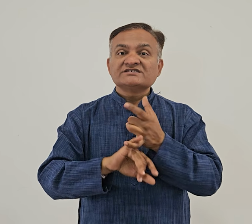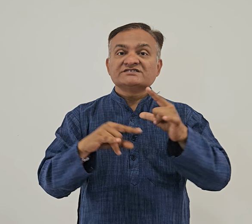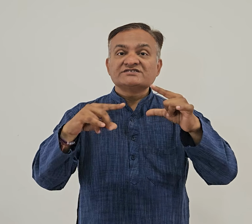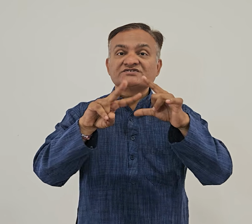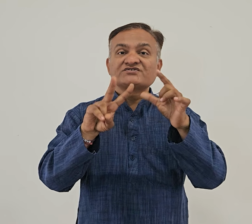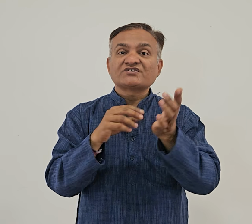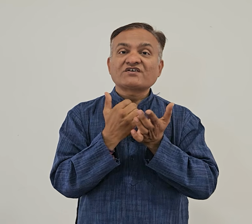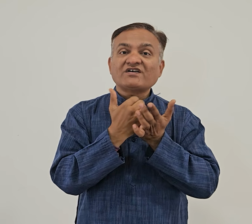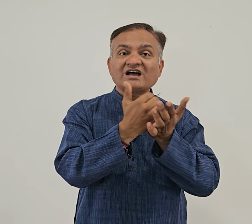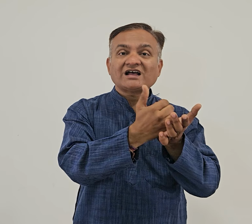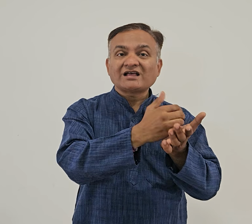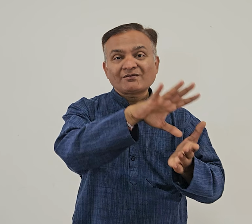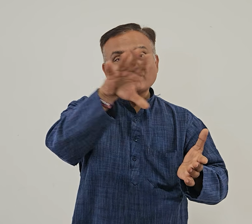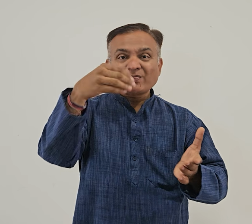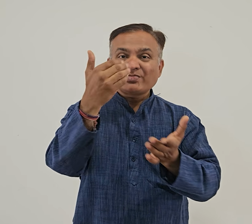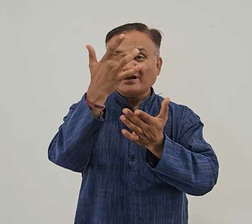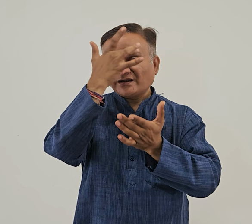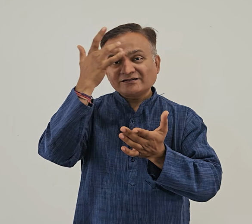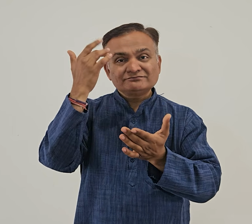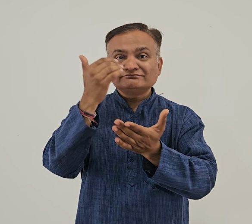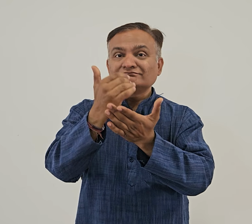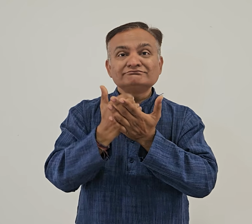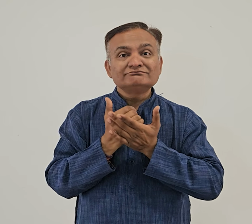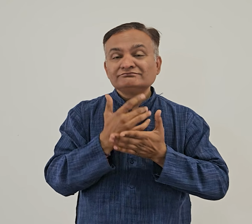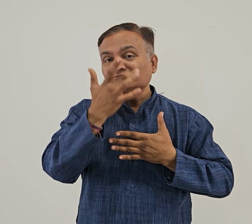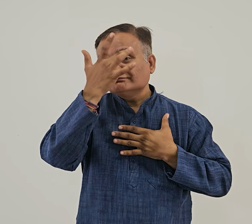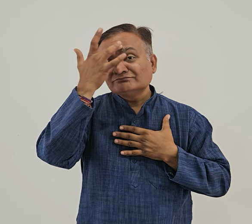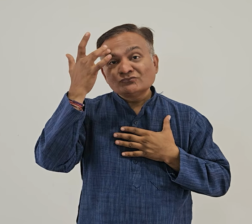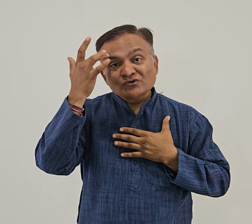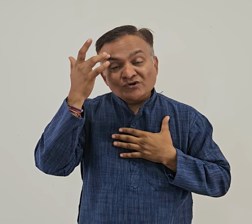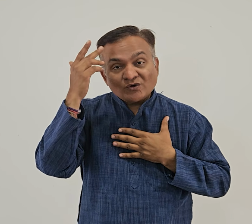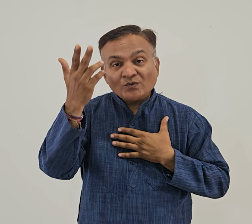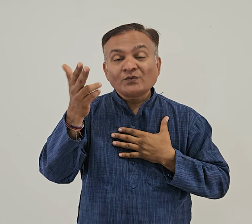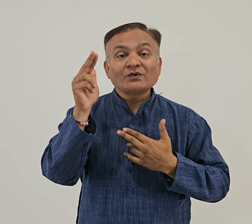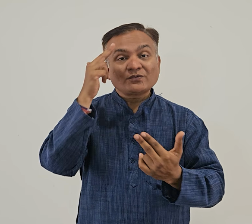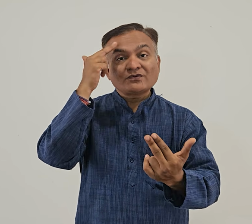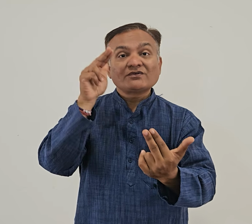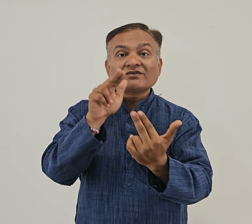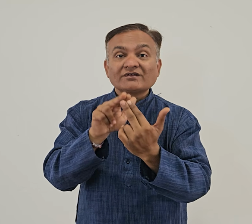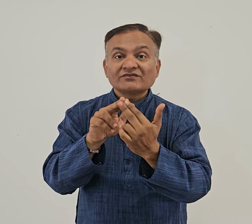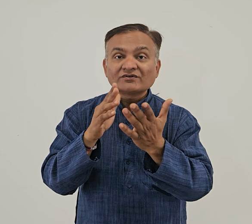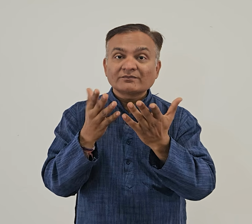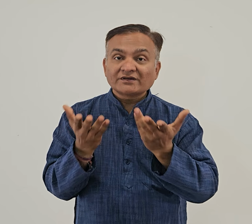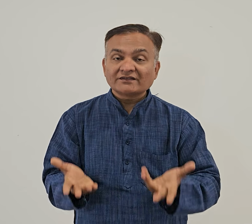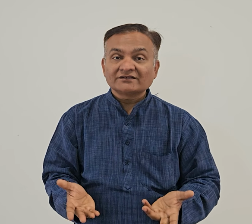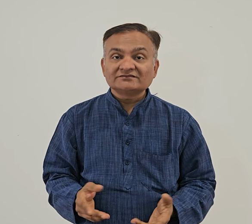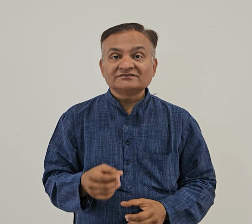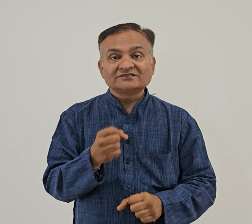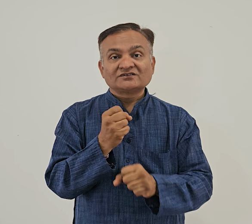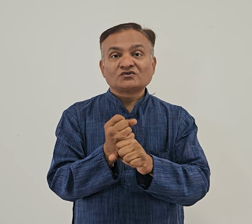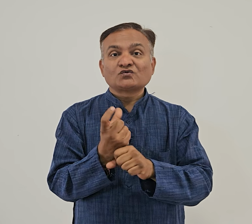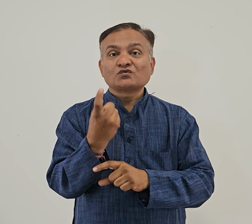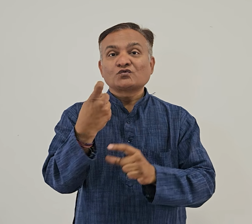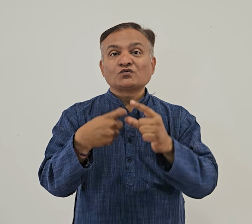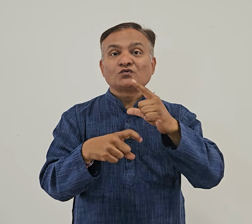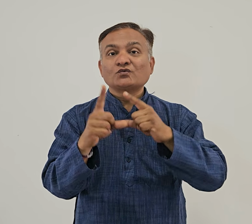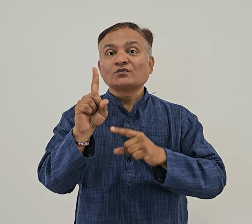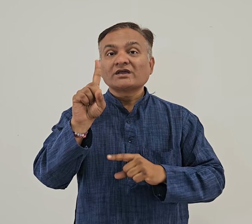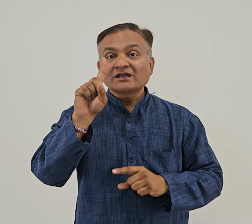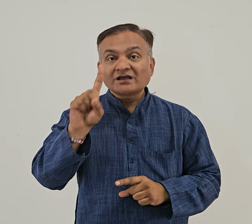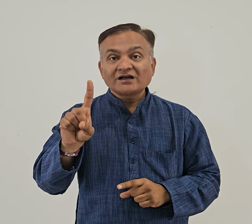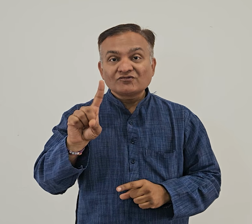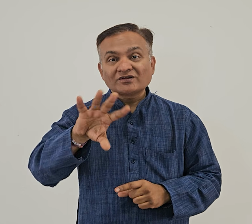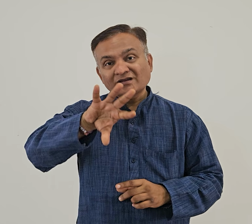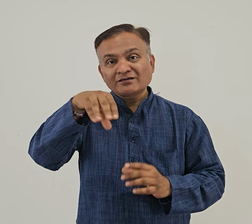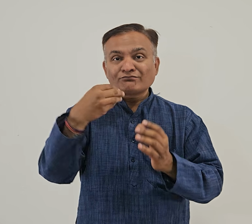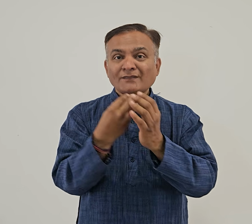આ બધા સંજોગ ભેગા થાય. કારણ કે ગુરુ એક હોય, બધા ઘણા ભક્તો કેટલાય બધા હોય કે બધાના ભાગે ઓછું જાય. કોક